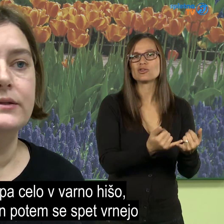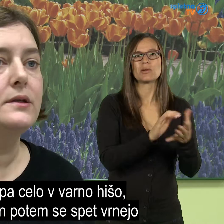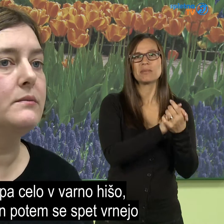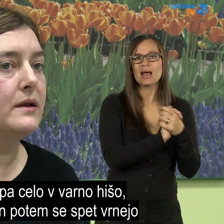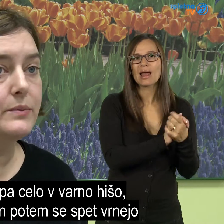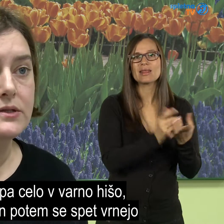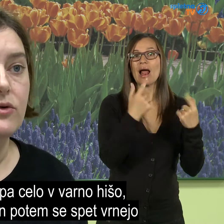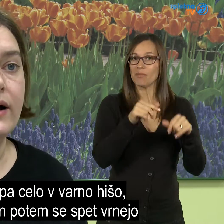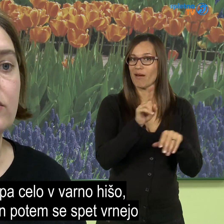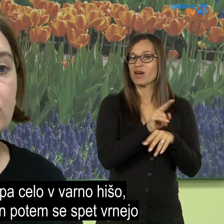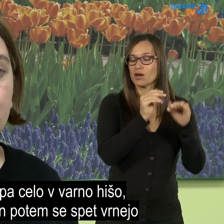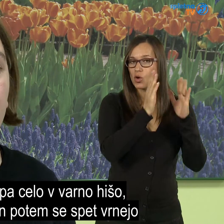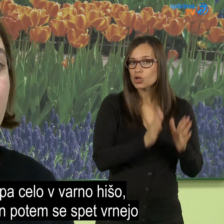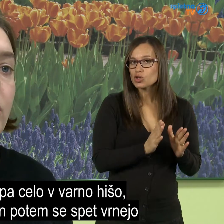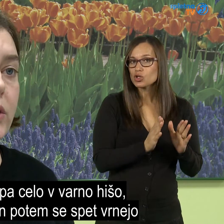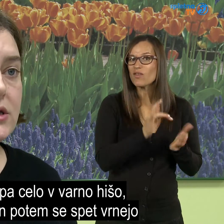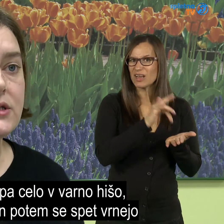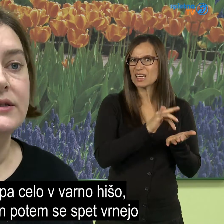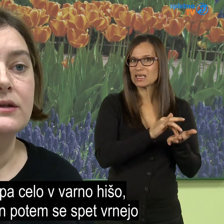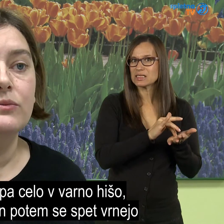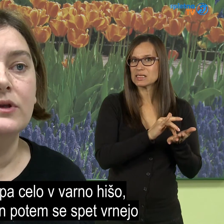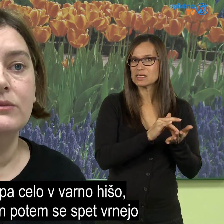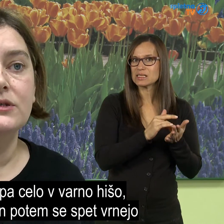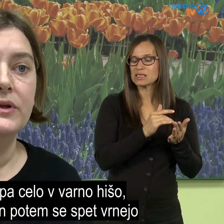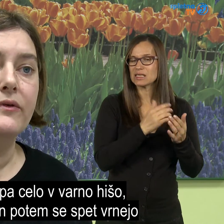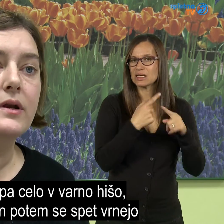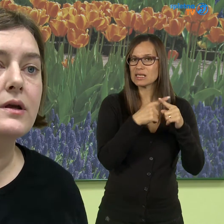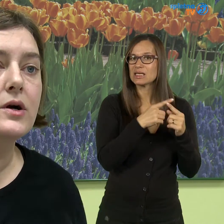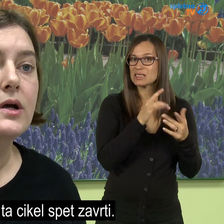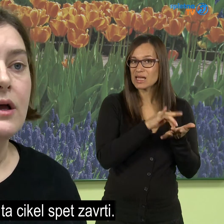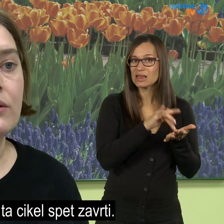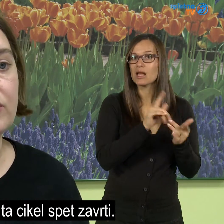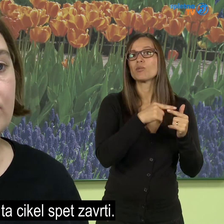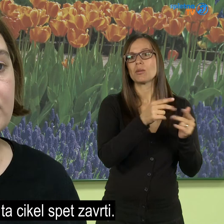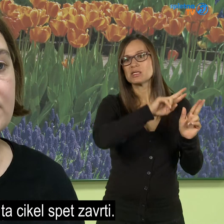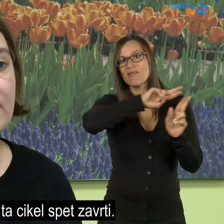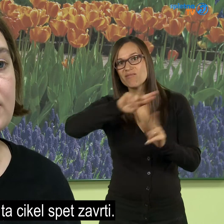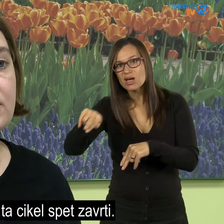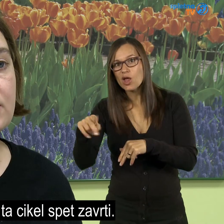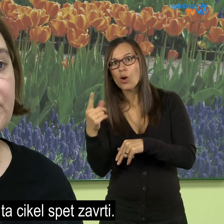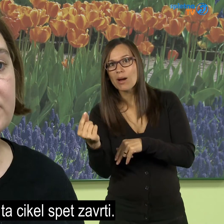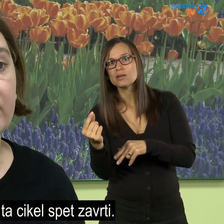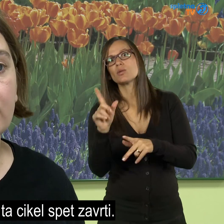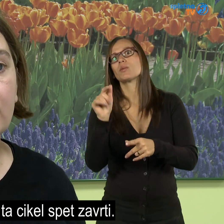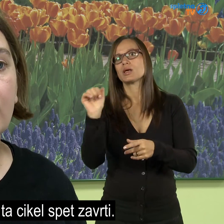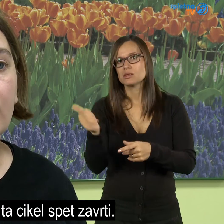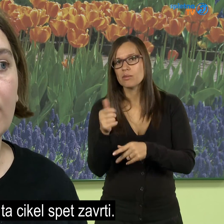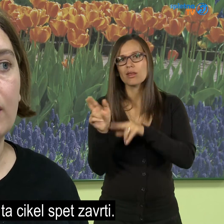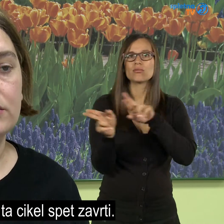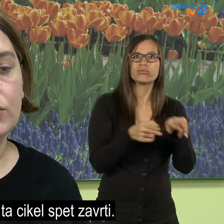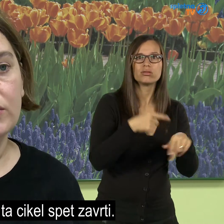k prijateljem ali pa celo v varno hišo, v krizni center in potem se spet vrnejo in potem se ta cikel spet